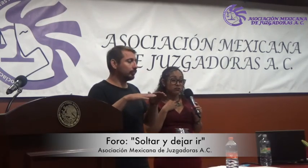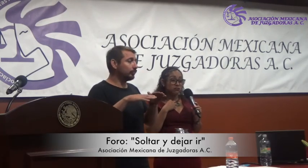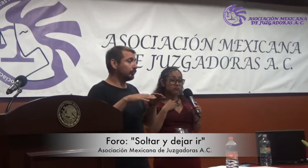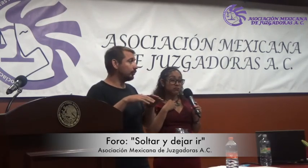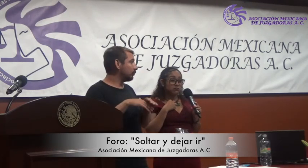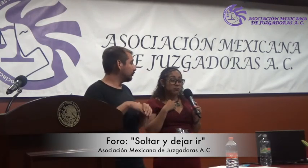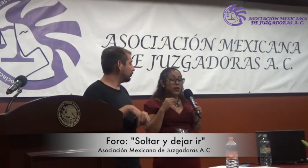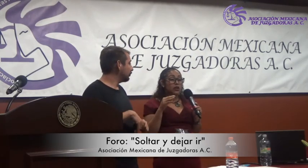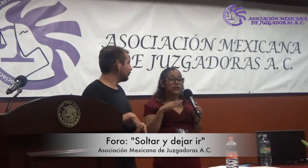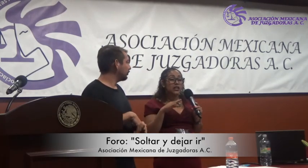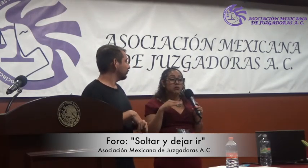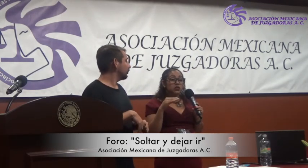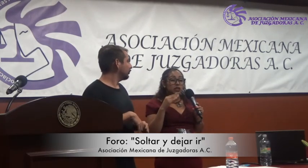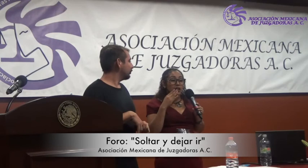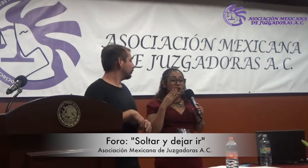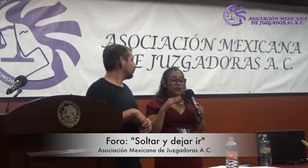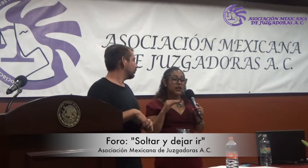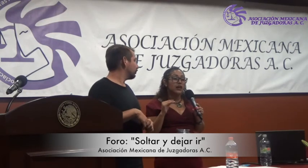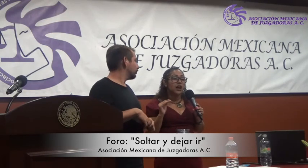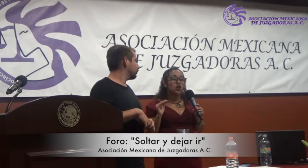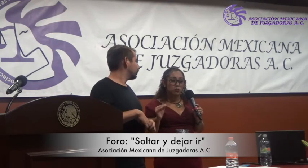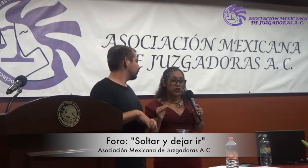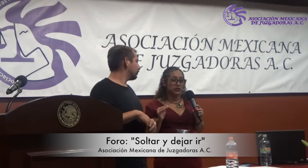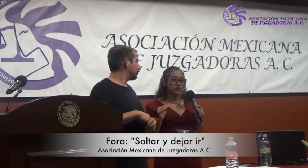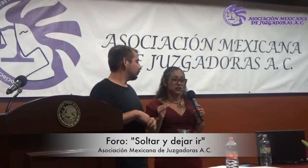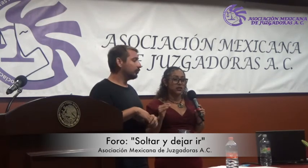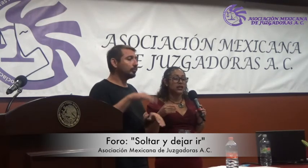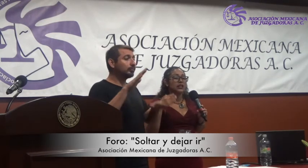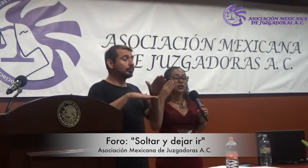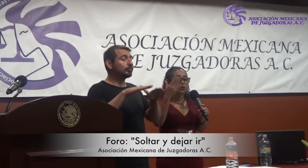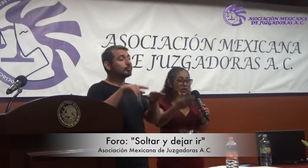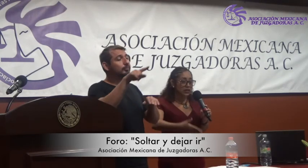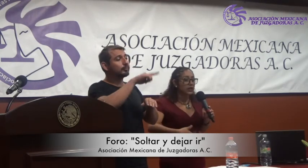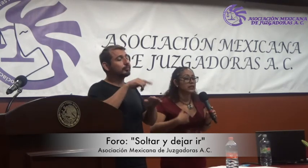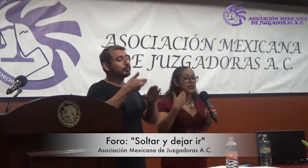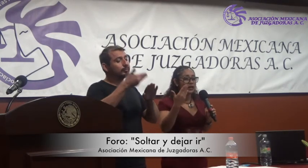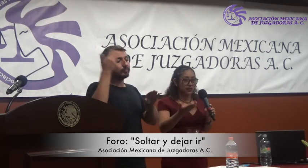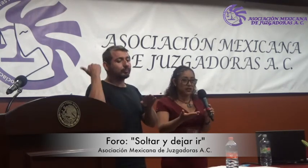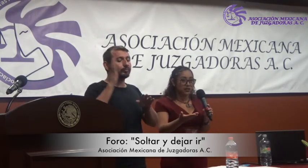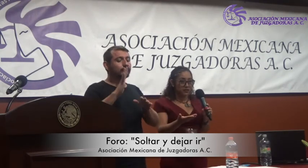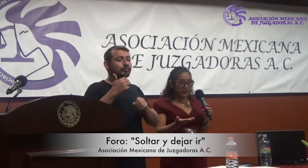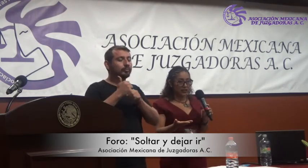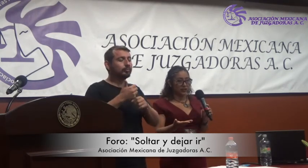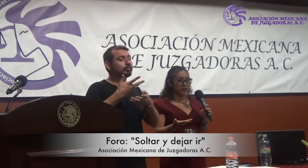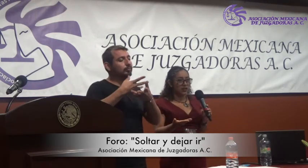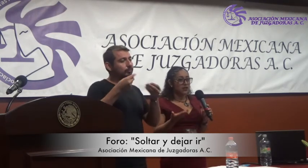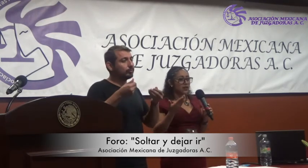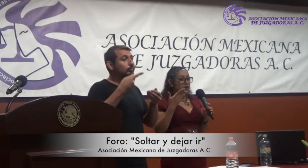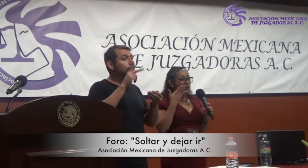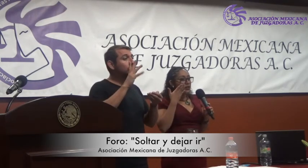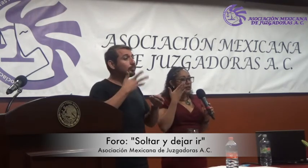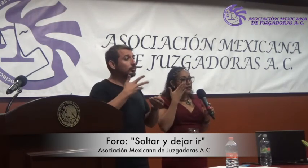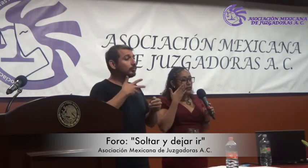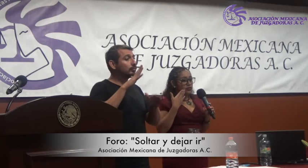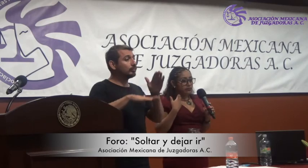momento, pero que tenemos que acomodar y que tenemos que regresar y revisarlas.